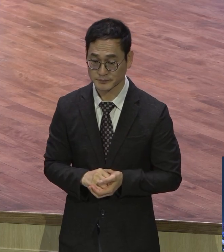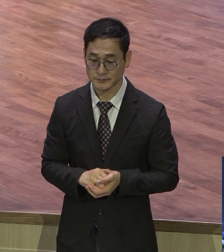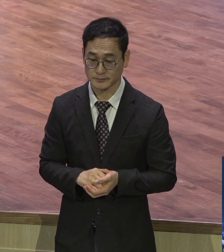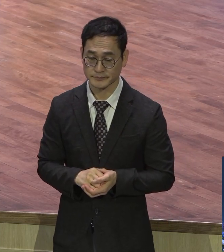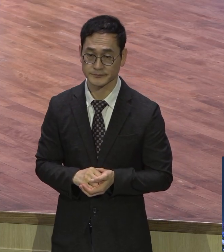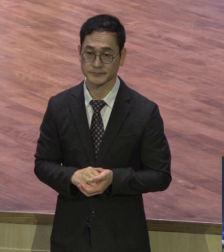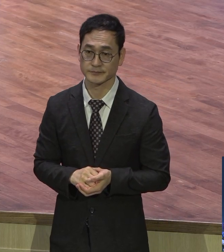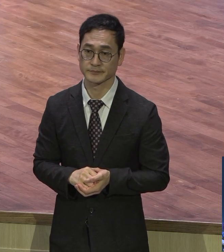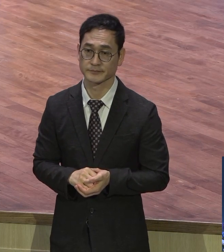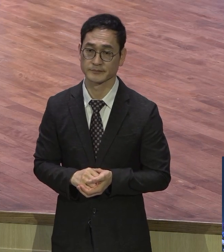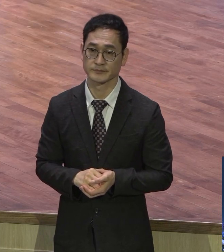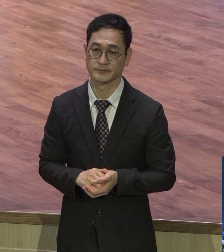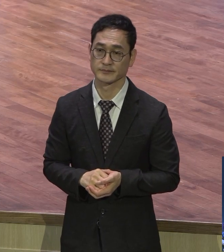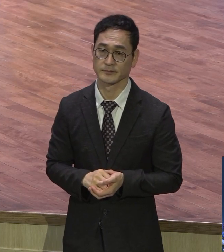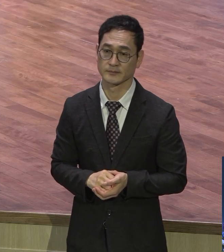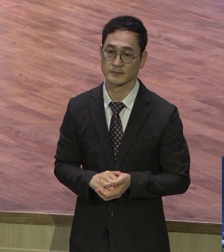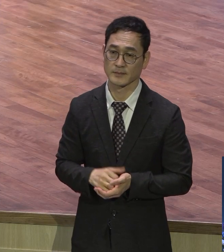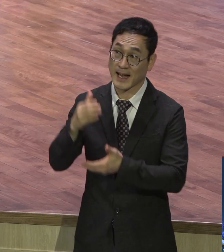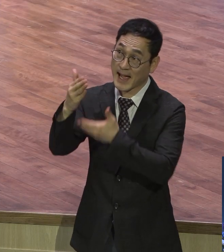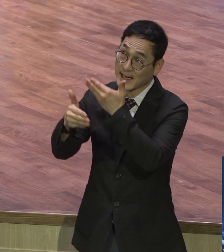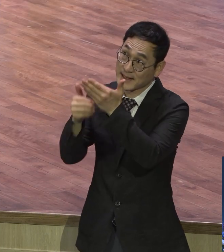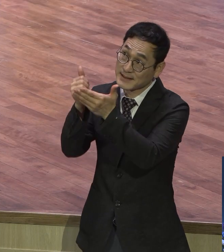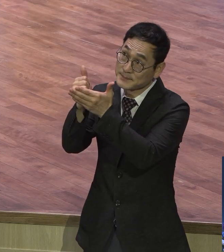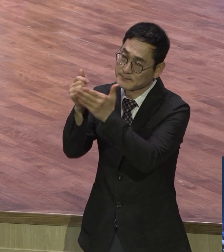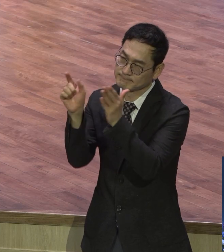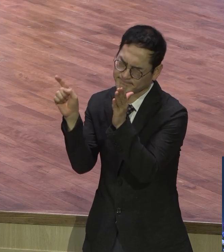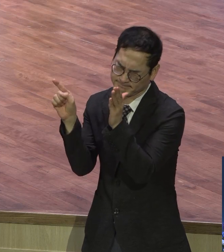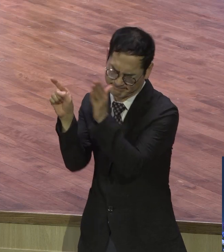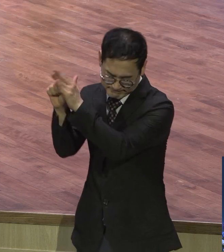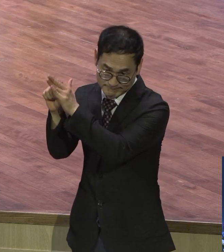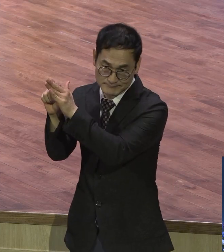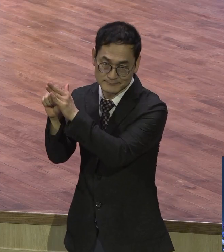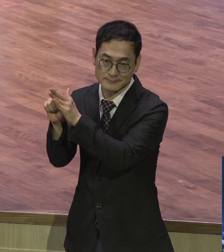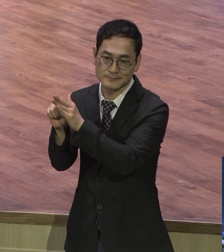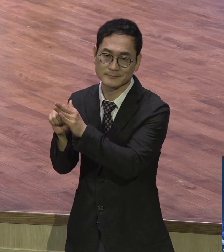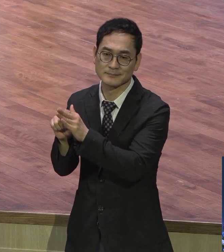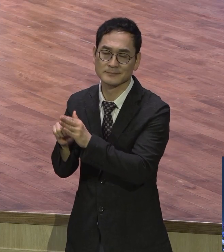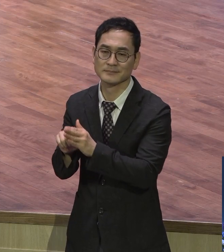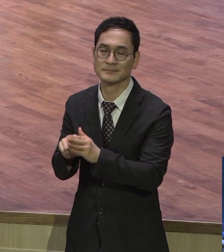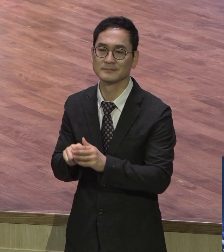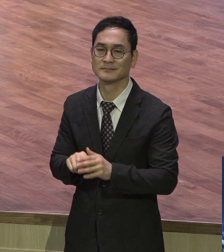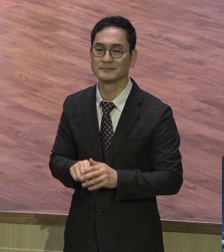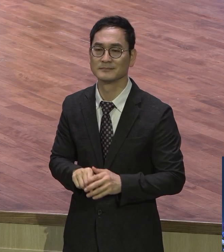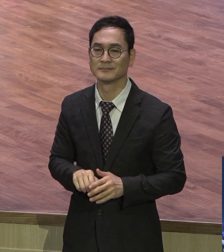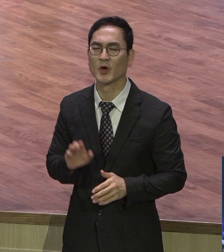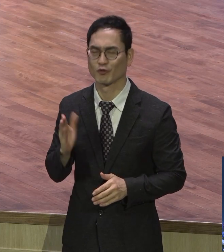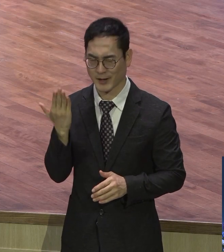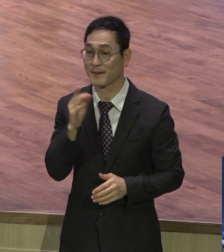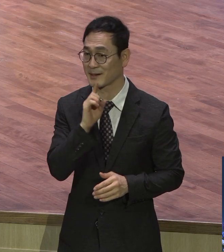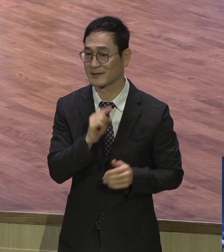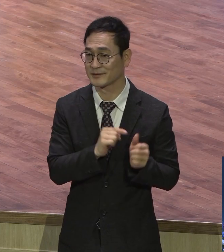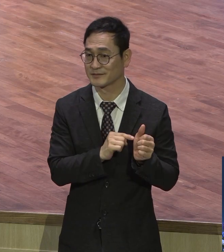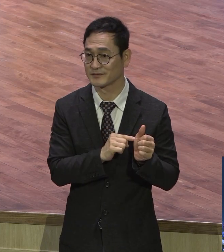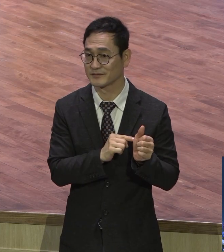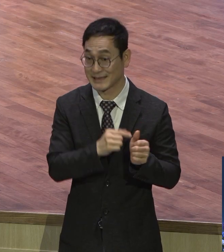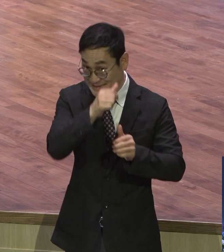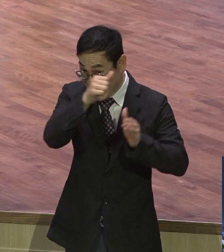온전한 믿음을 가지는 것이다 그랬어요. 이분의 신앙이 굉장히 좋은 장로예요. 굉장히 신앙이 좋아요.